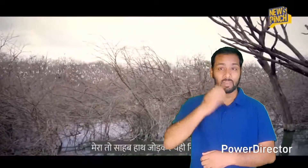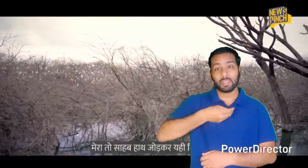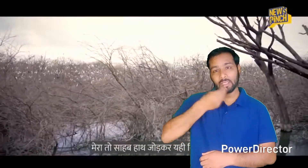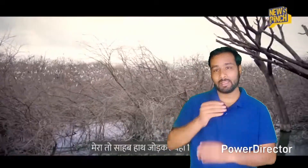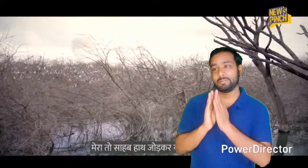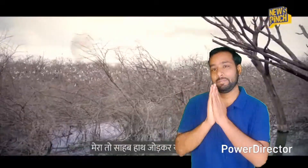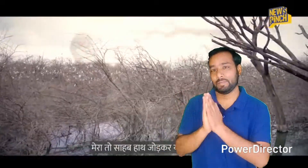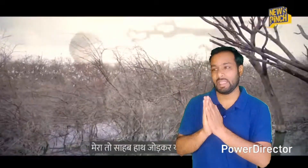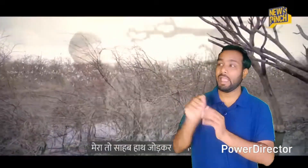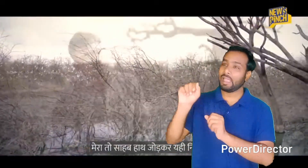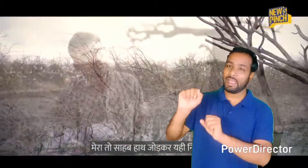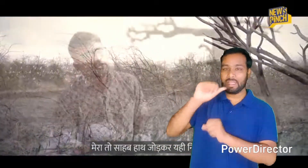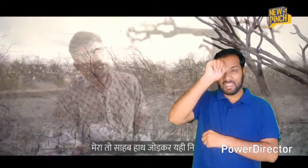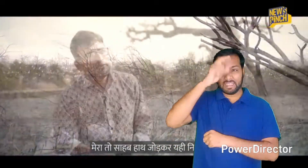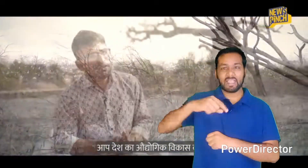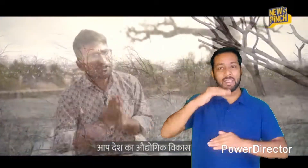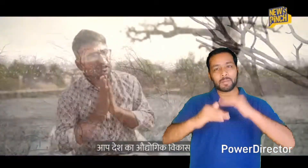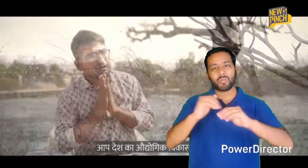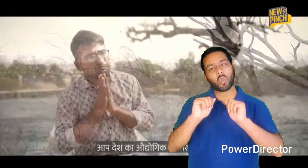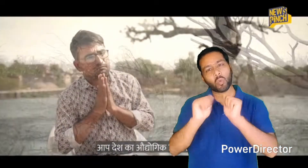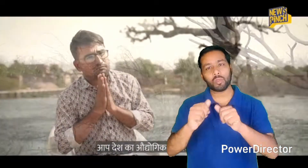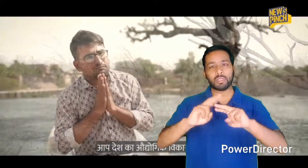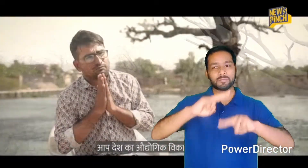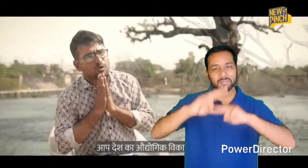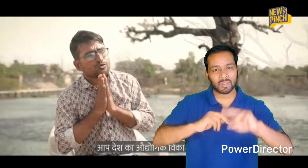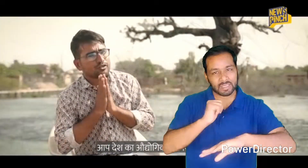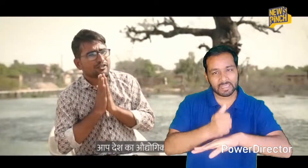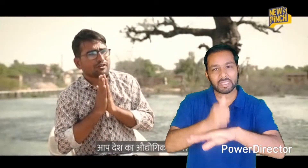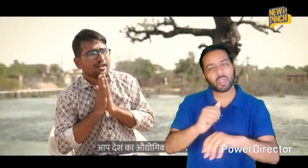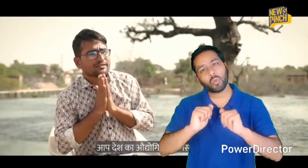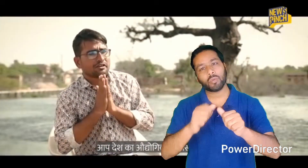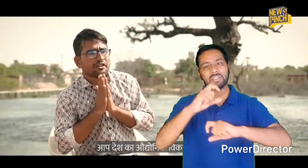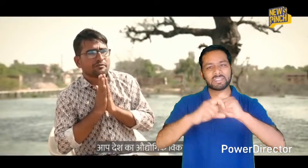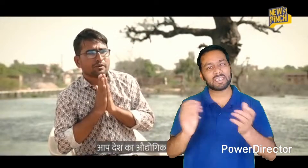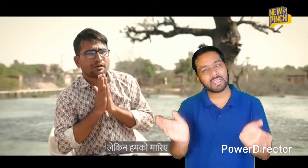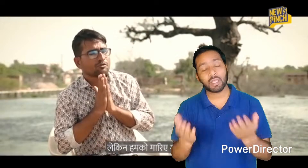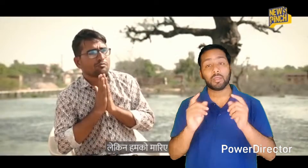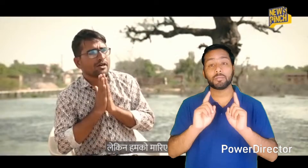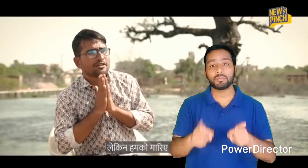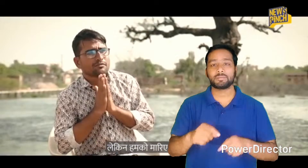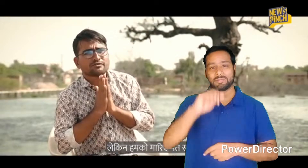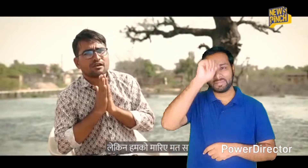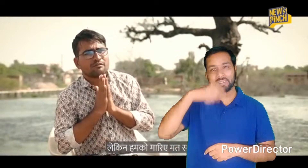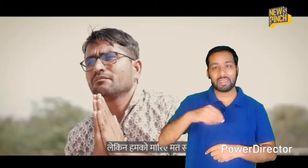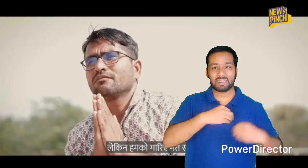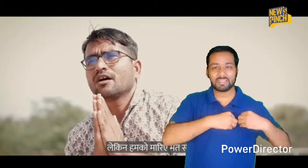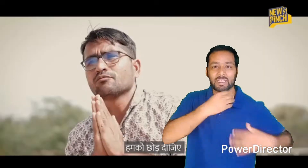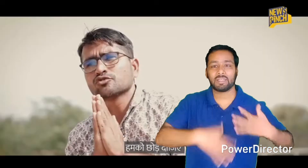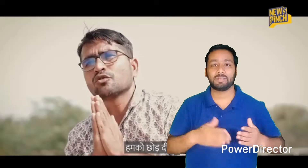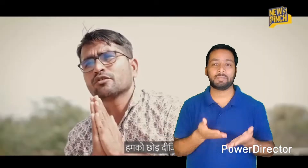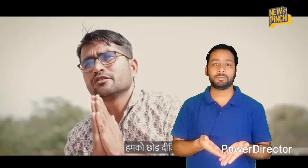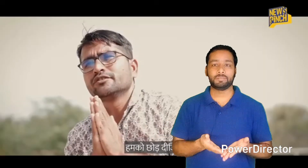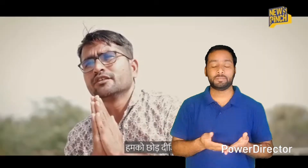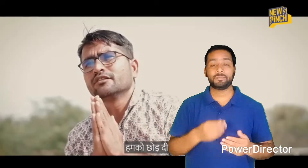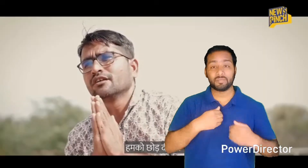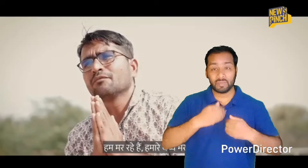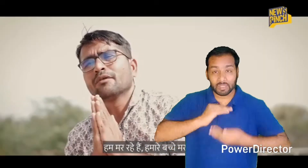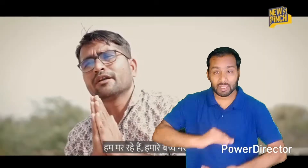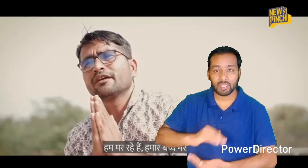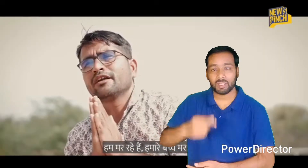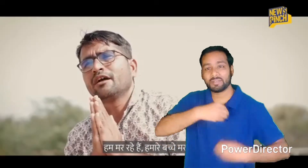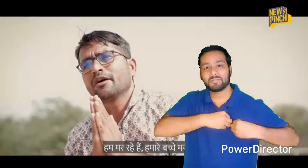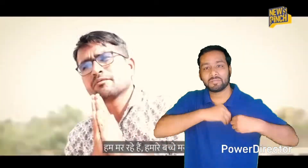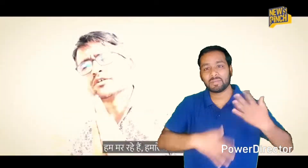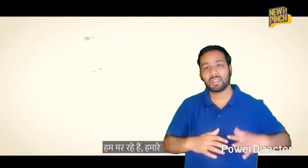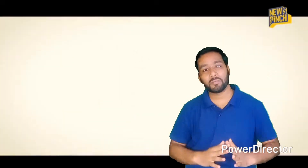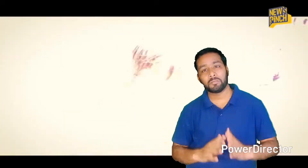मेरा तो साहब एक ही हाथ जोड़ के निवेदन है, आप देश का औद्योगिक विकास करिए, पर हमको मारिए मत साहब, हमको छोड़ दीजिए। हम